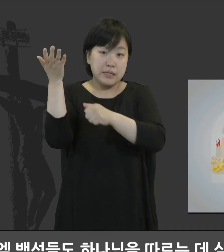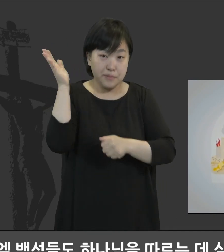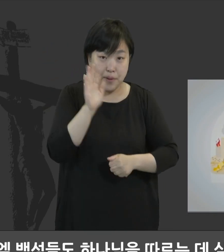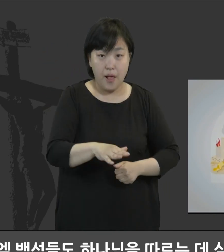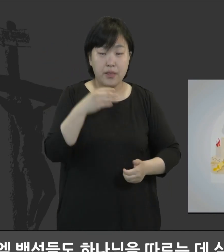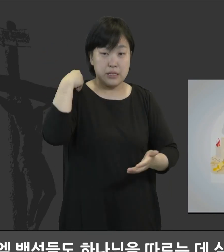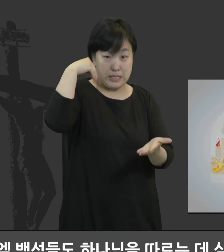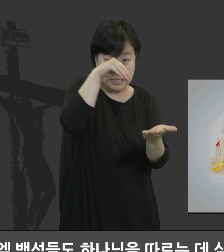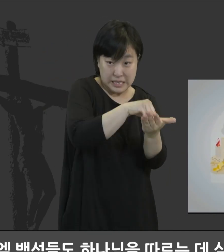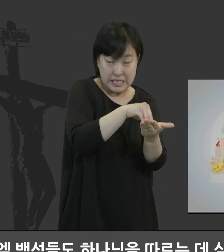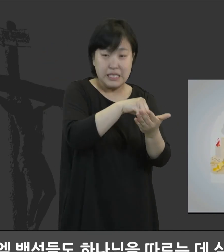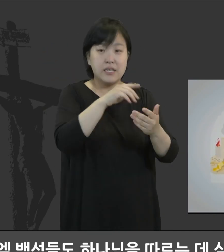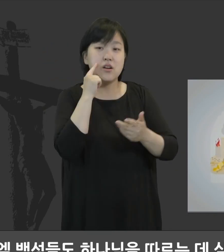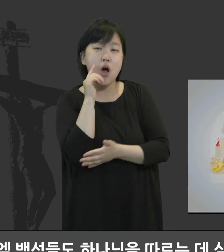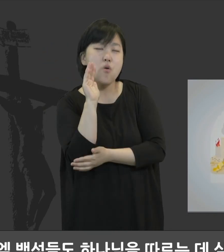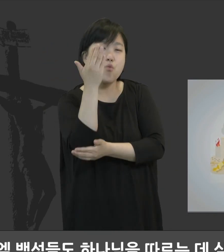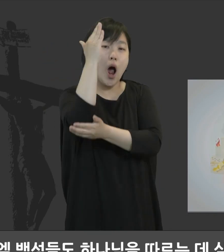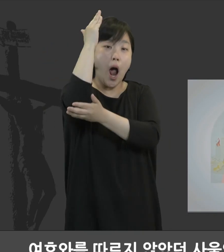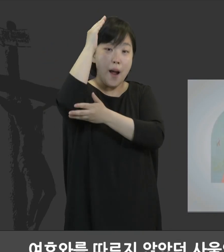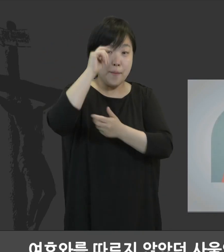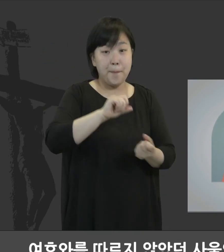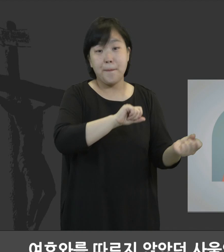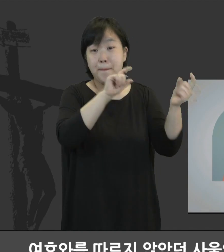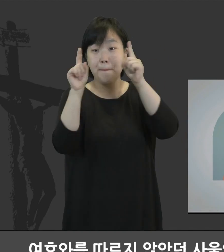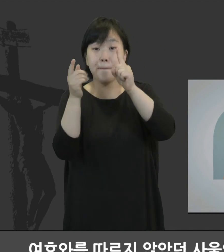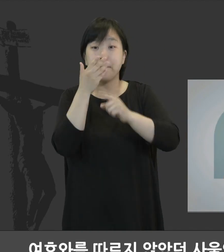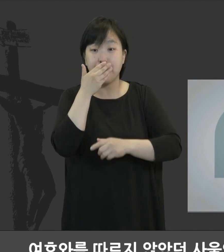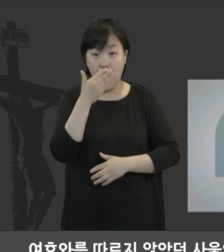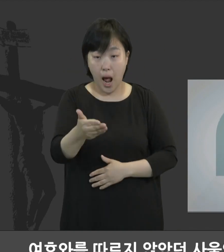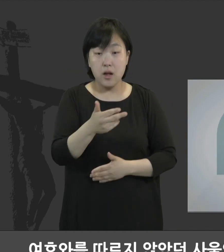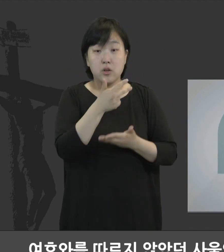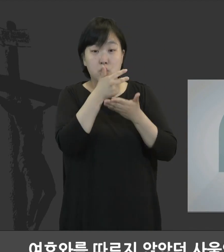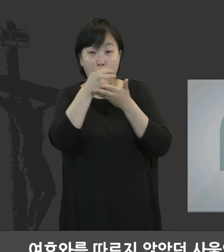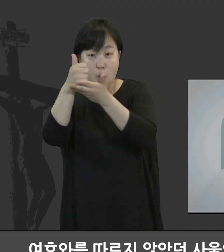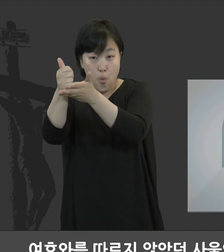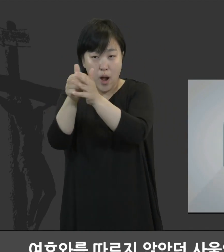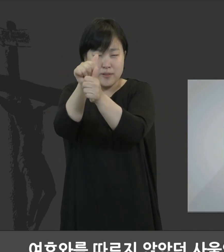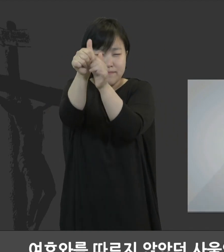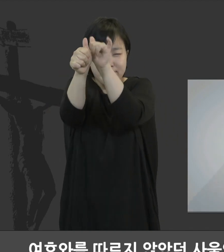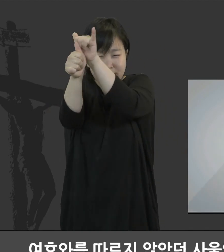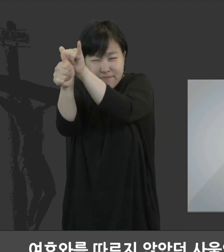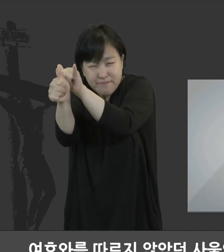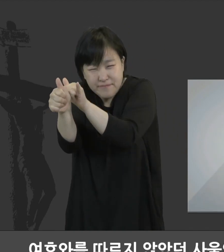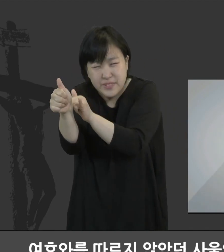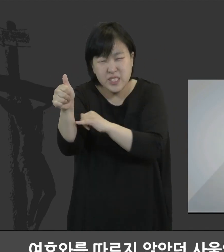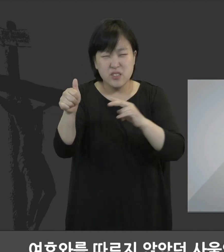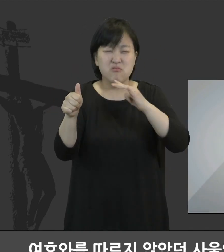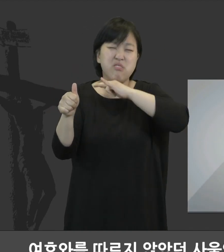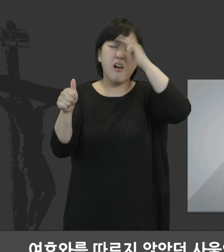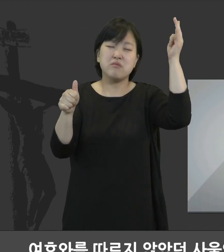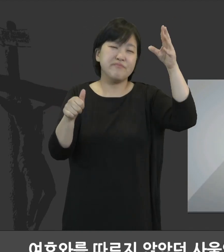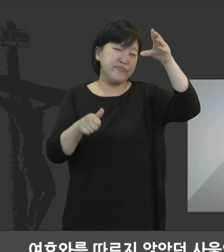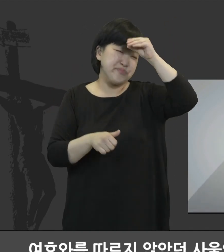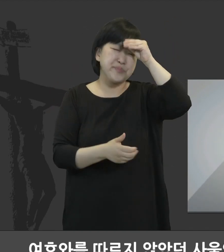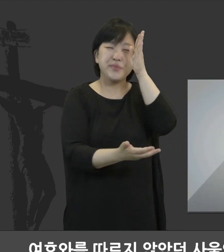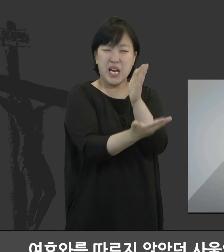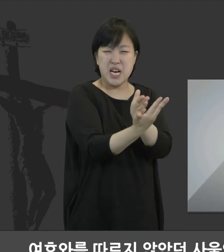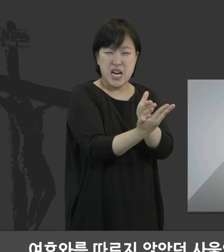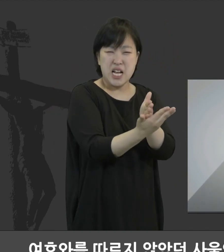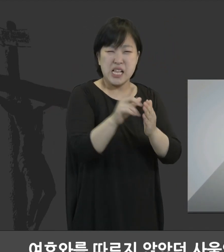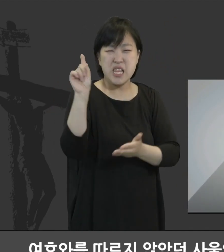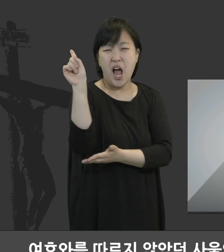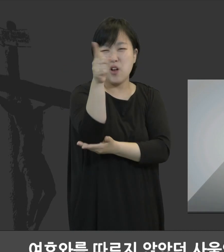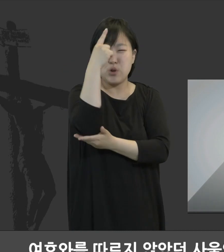영광을 회복할 것입니다. 여호와를 따르지 않았던 사울의 길이 아니라 여호와를 찾았던